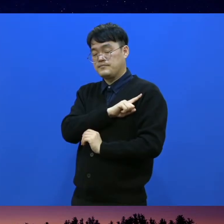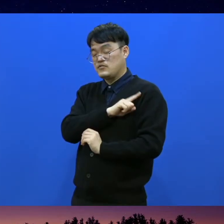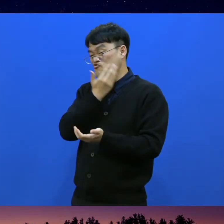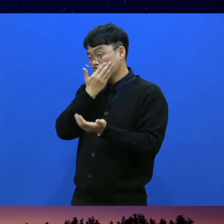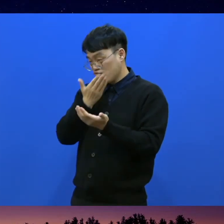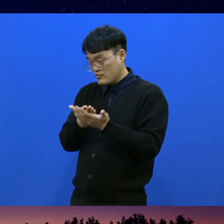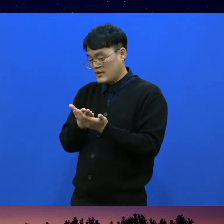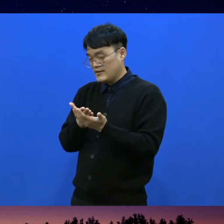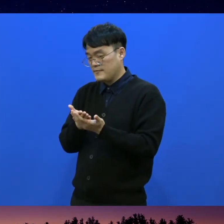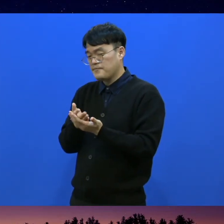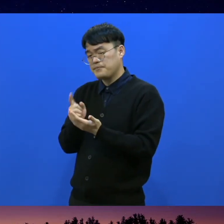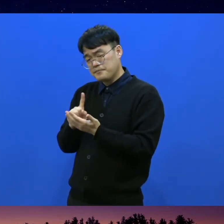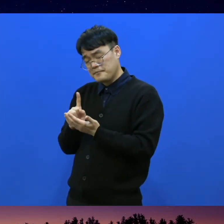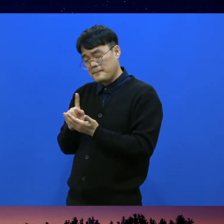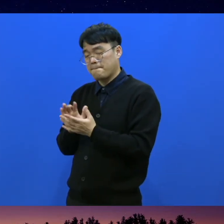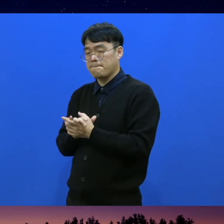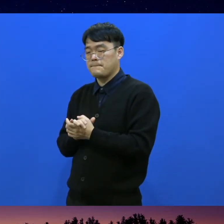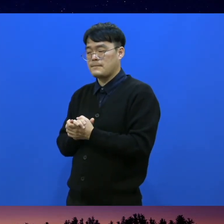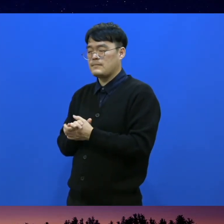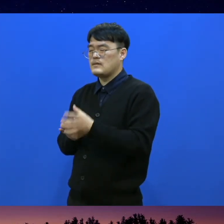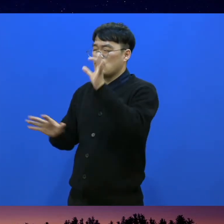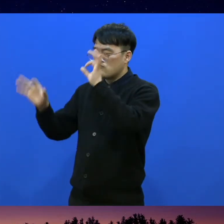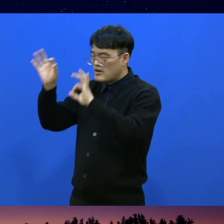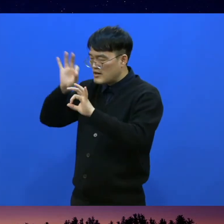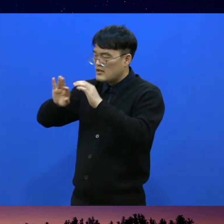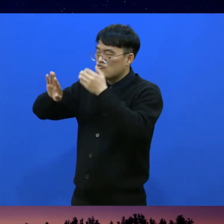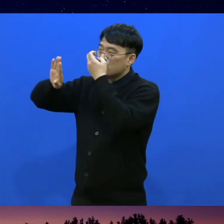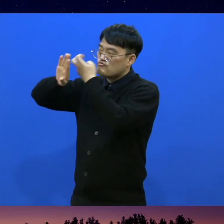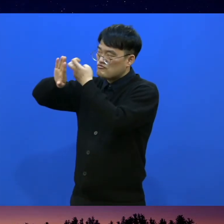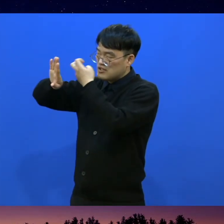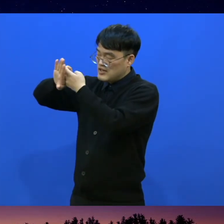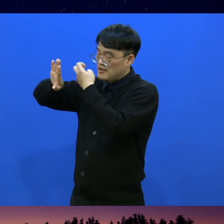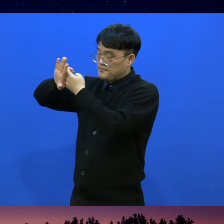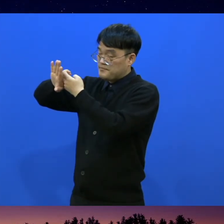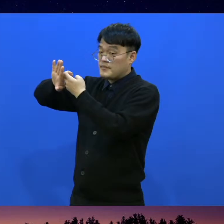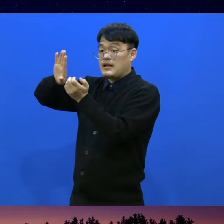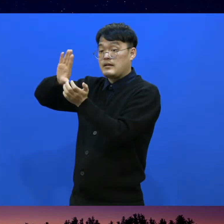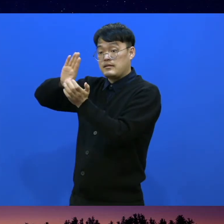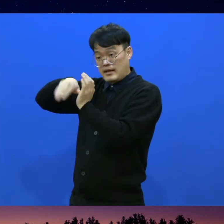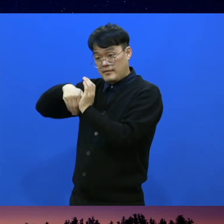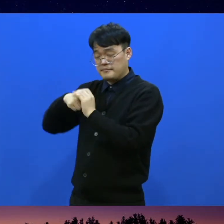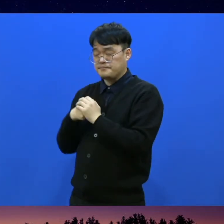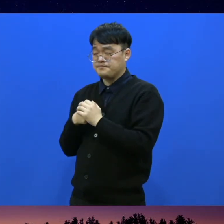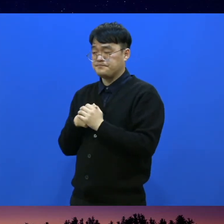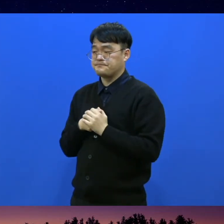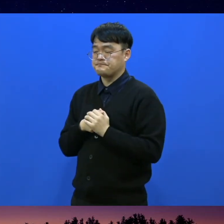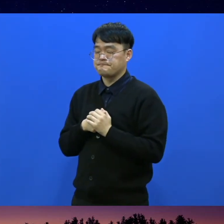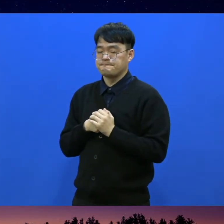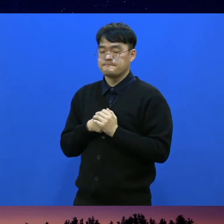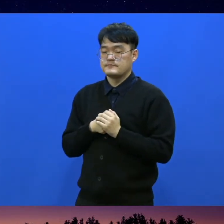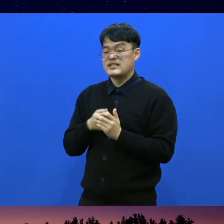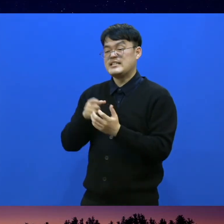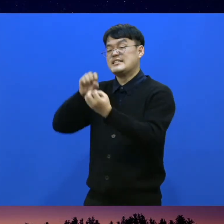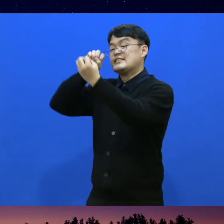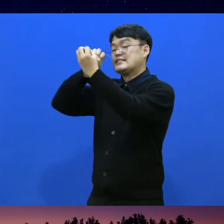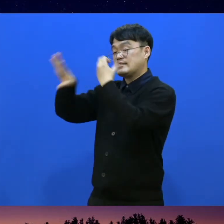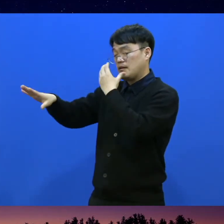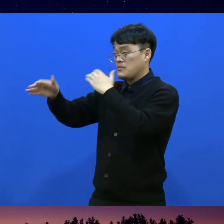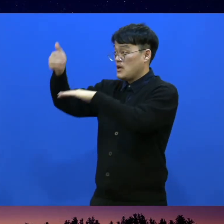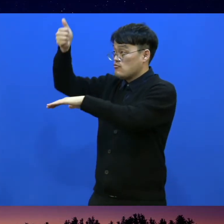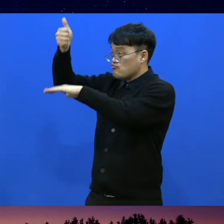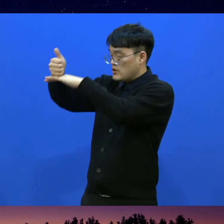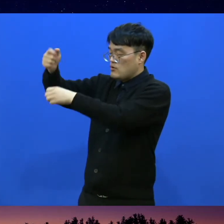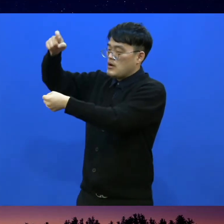가르쳐주신 이 메시지 중에 구하라, 찾으라, 두드리라 라고 얘기할 때 이 응답의